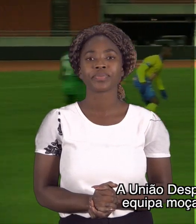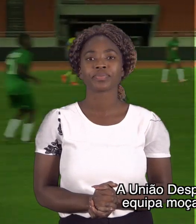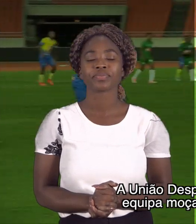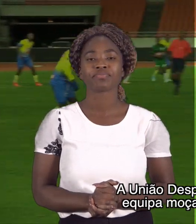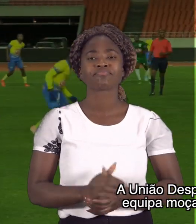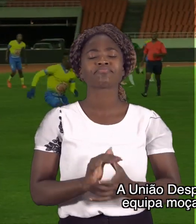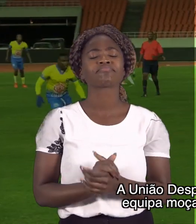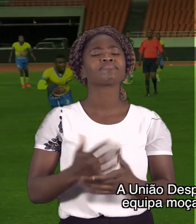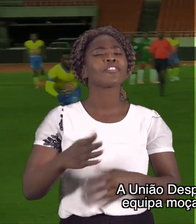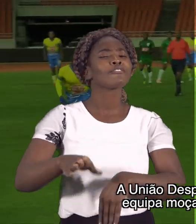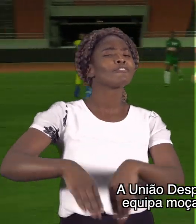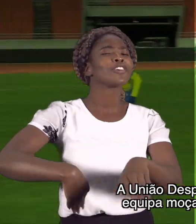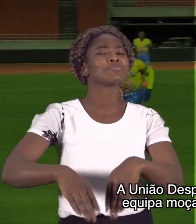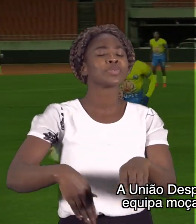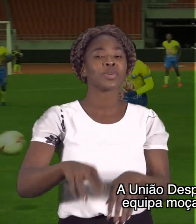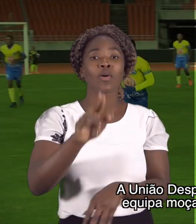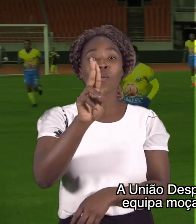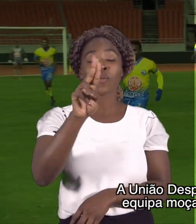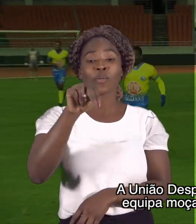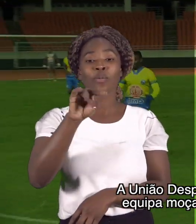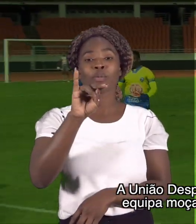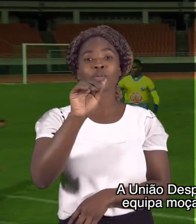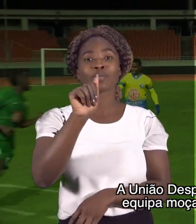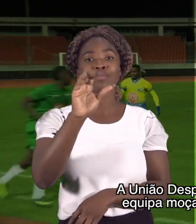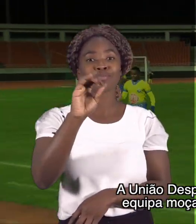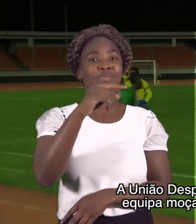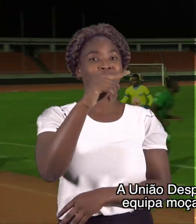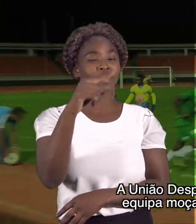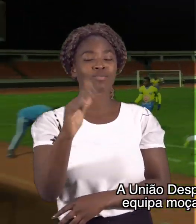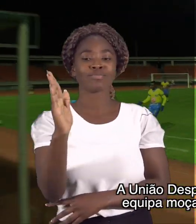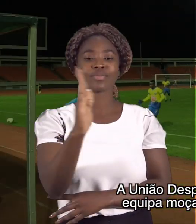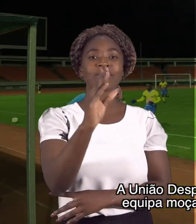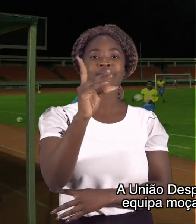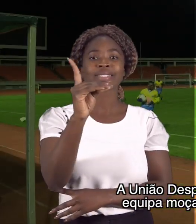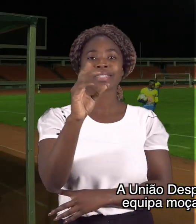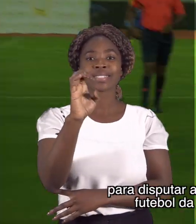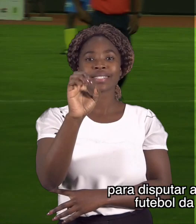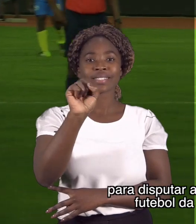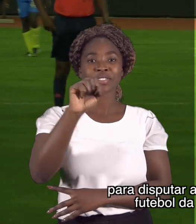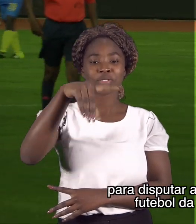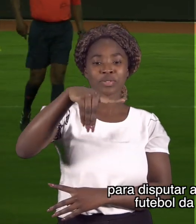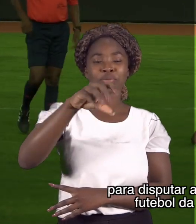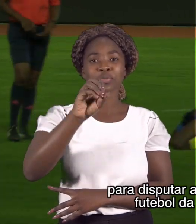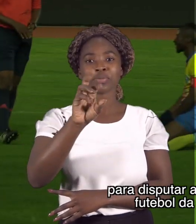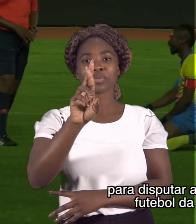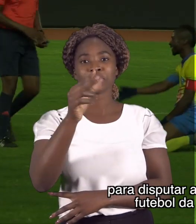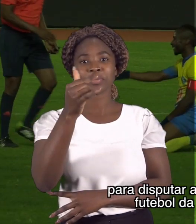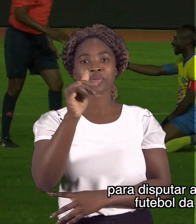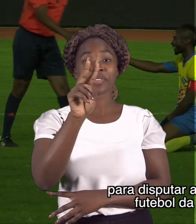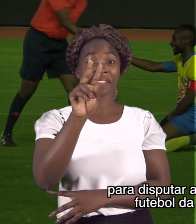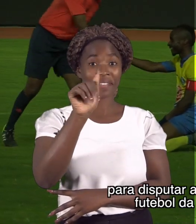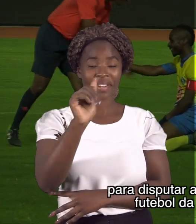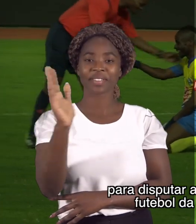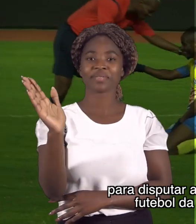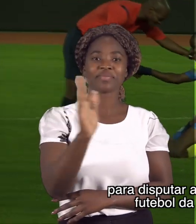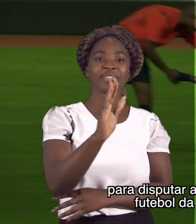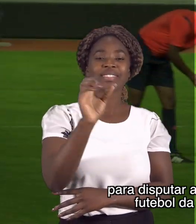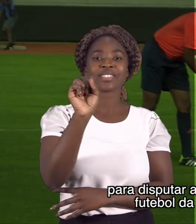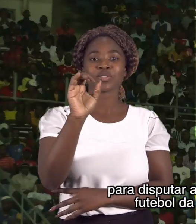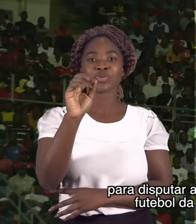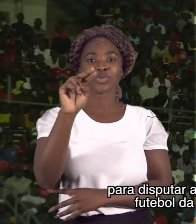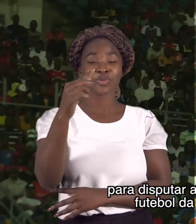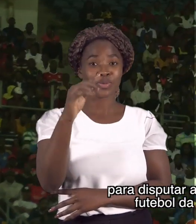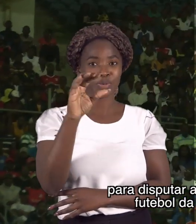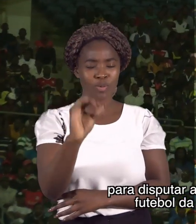A União Desportiva de Songo é a única equipa moçambicana inscrita na CAF para disputar as competições africanas de